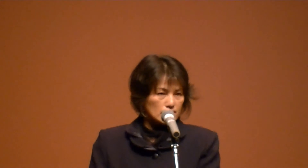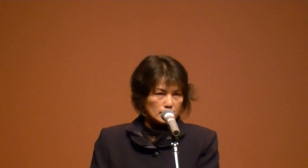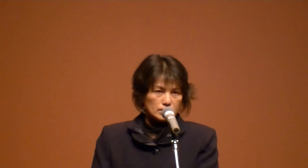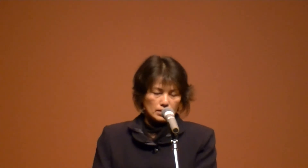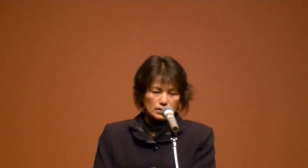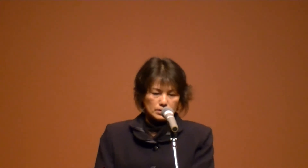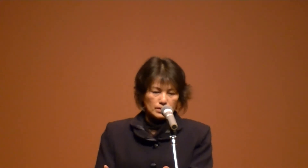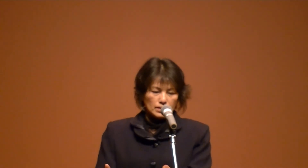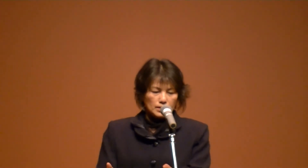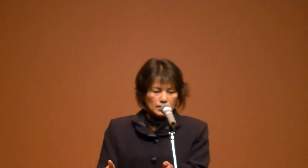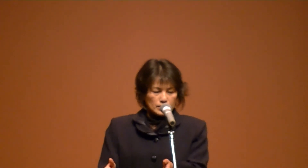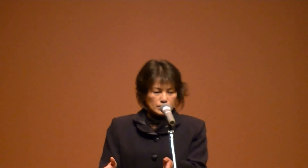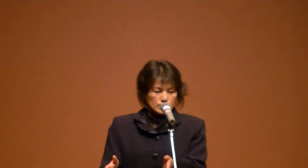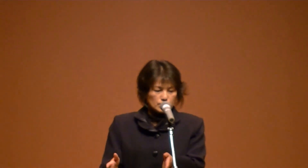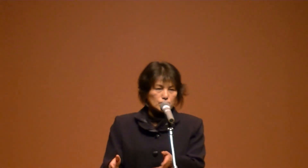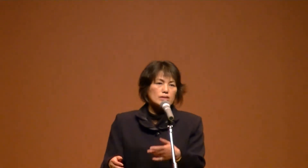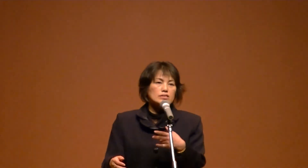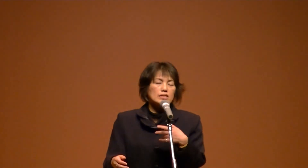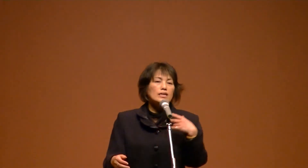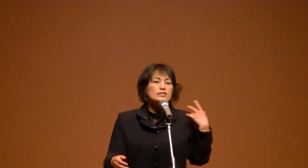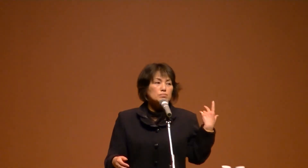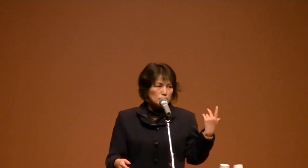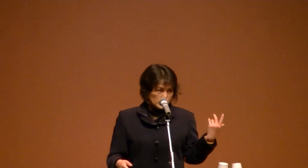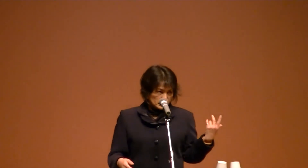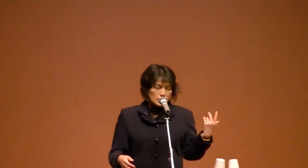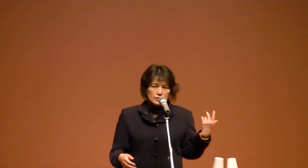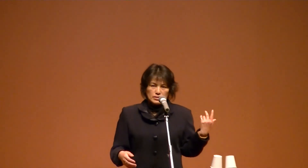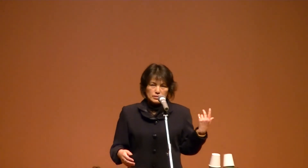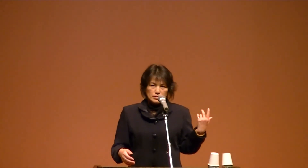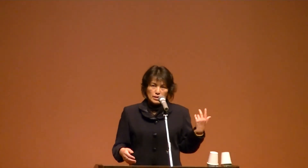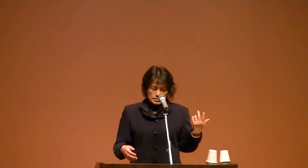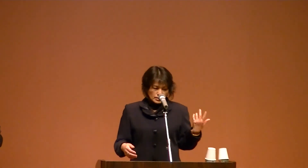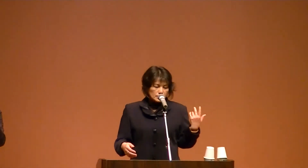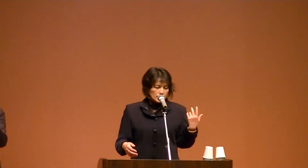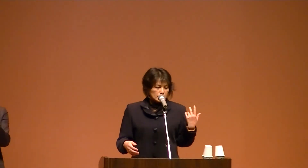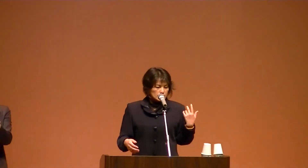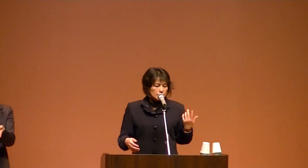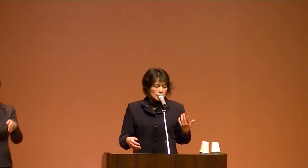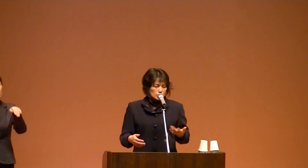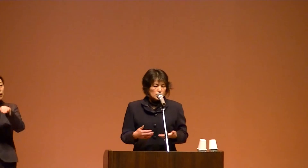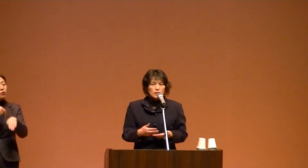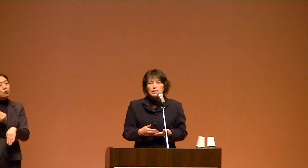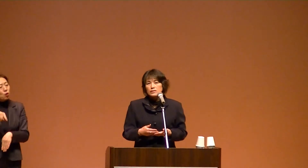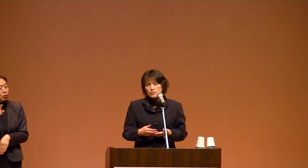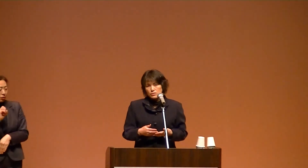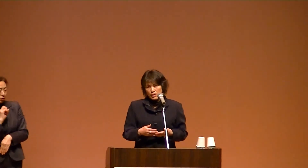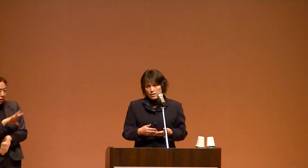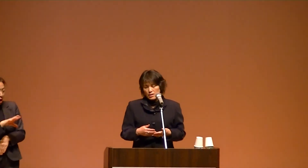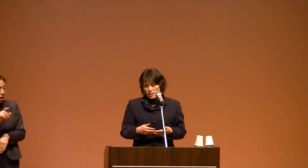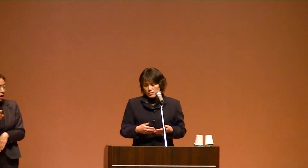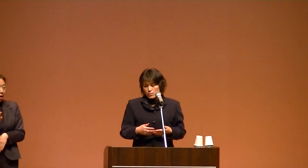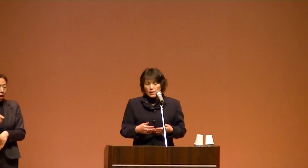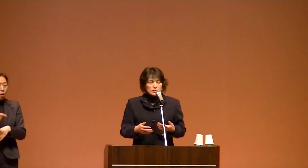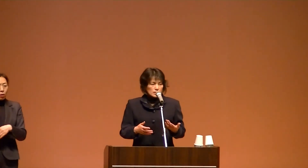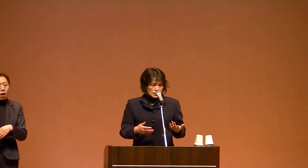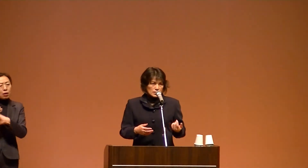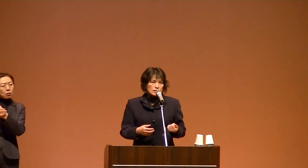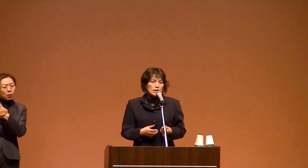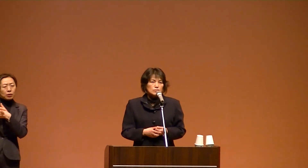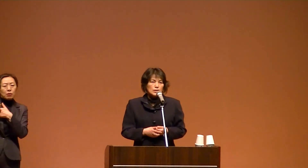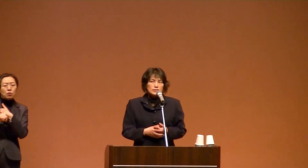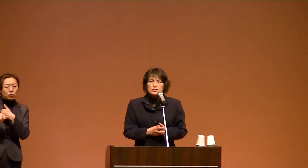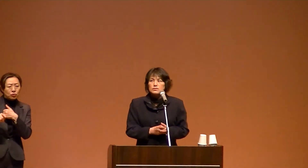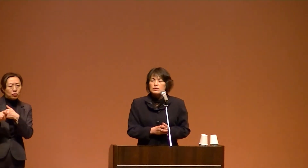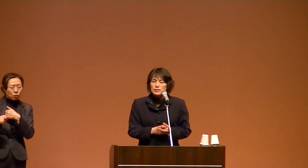ここにいてねって、でちょっと私県立病院に行ってくる、なんでって言ったら、世話になってる人がのお母さん